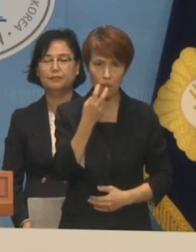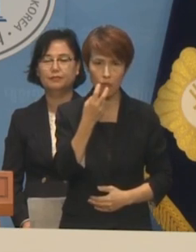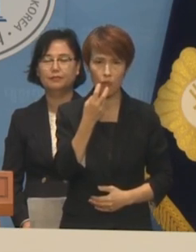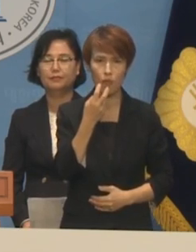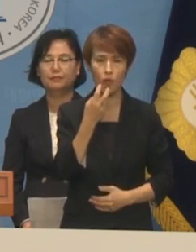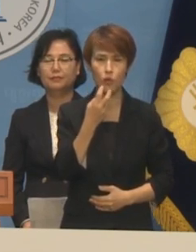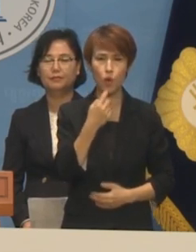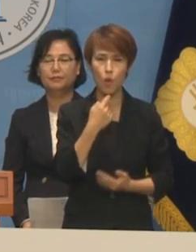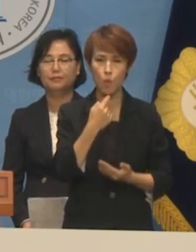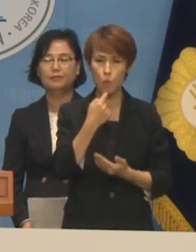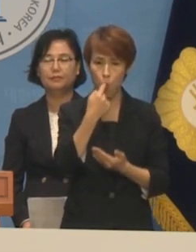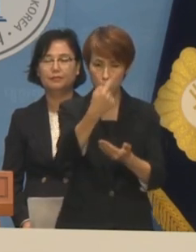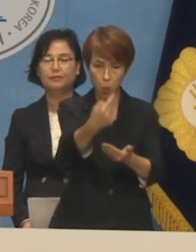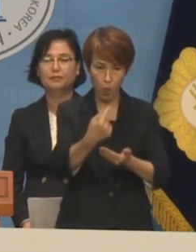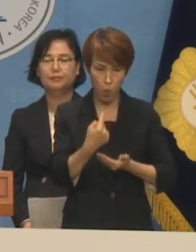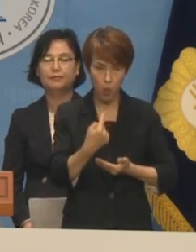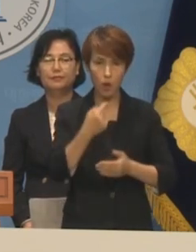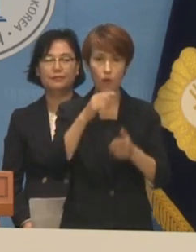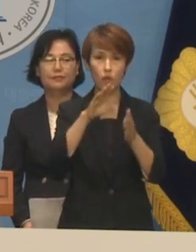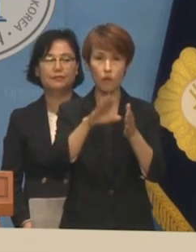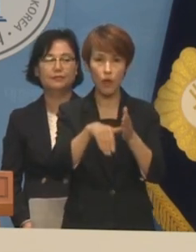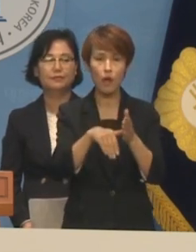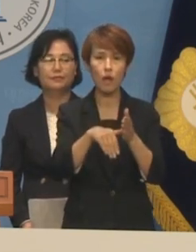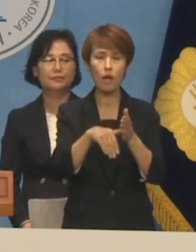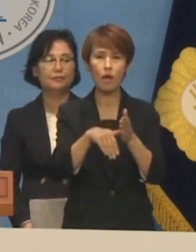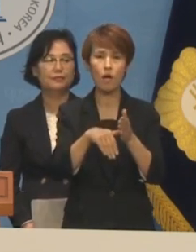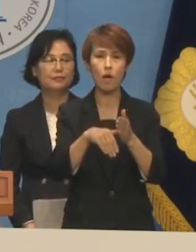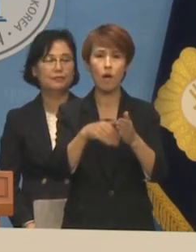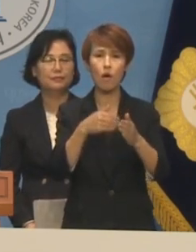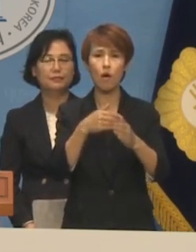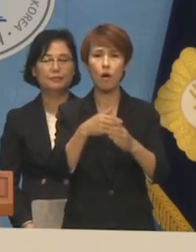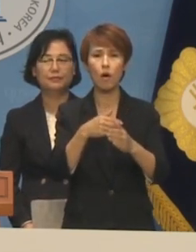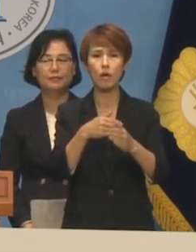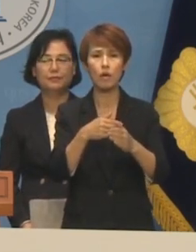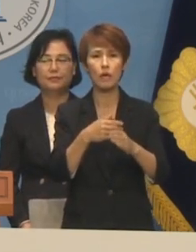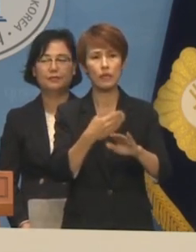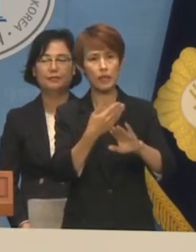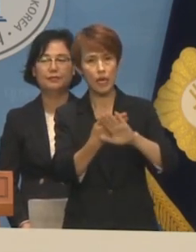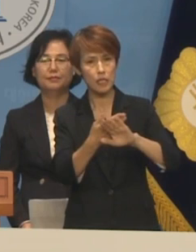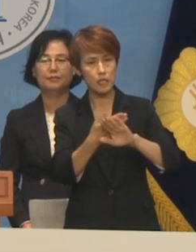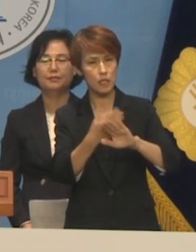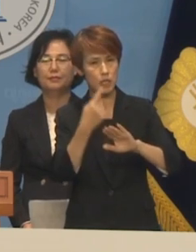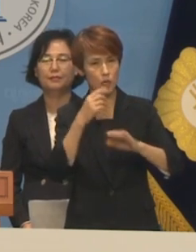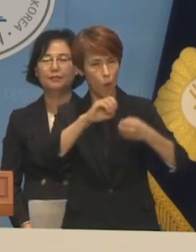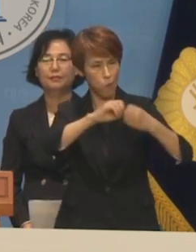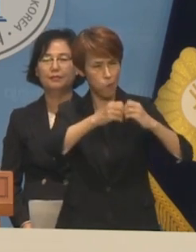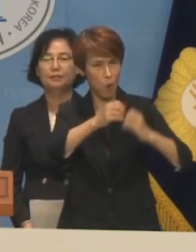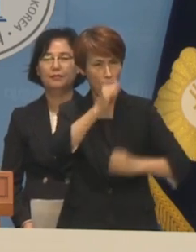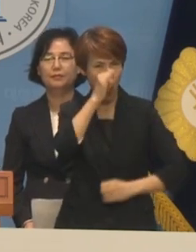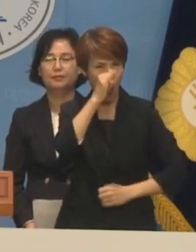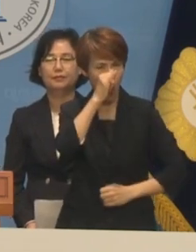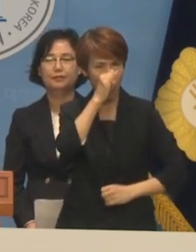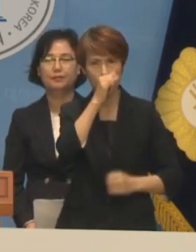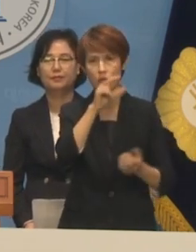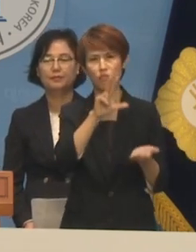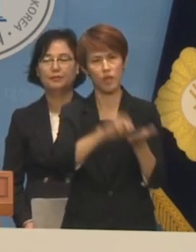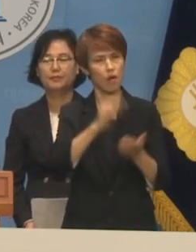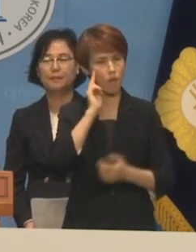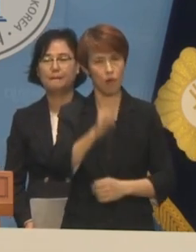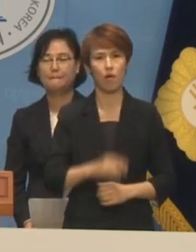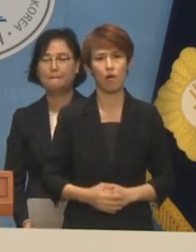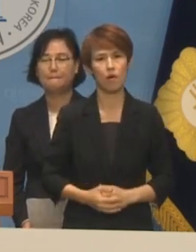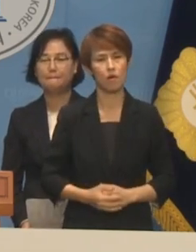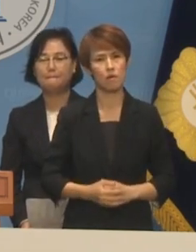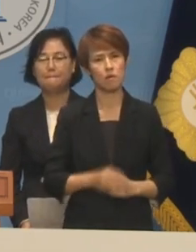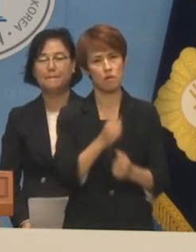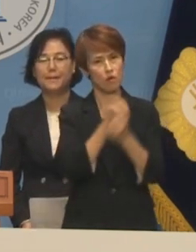조사 보고서를 작성하고 하는데 다른 왜곡의 시도가 있다고 하는 것은 용납될 수 없습니다. 오늘 여기